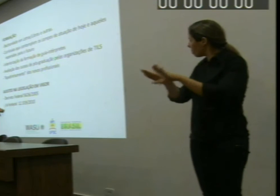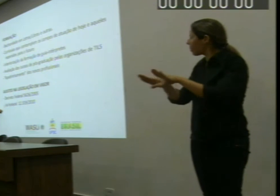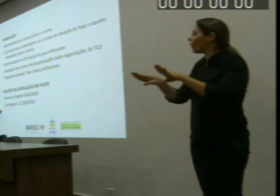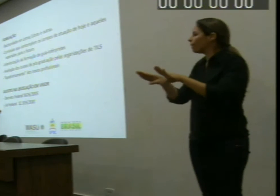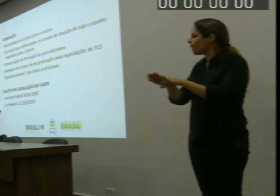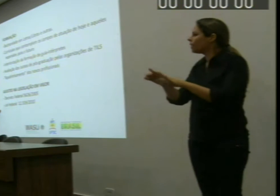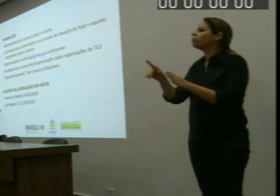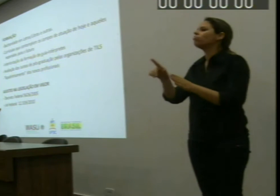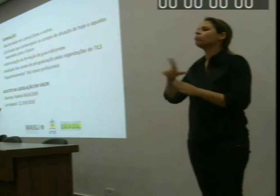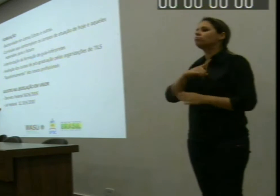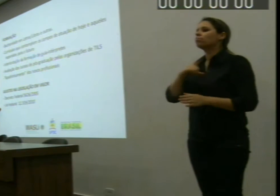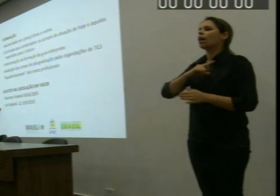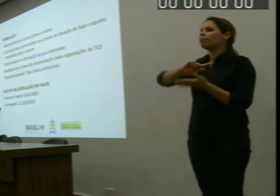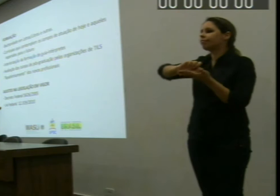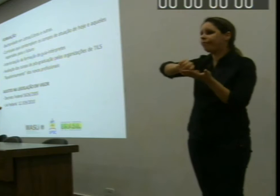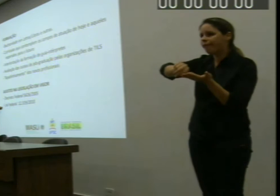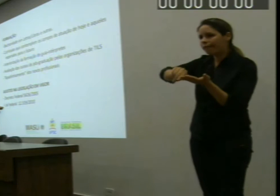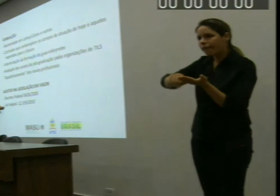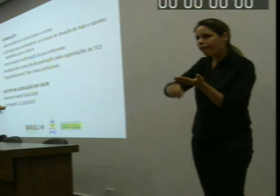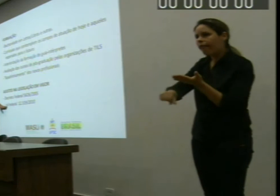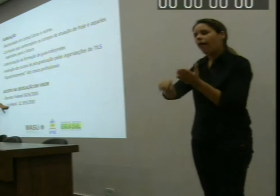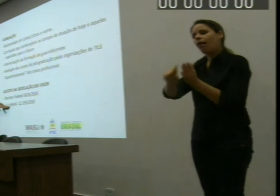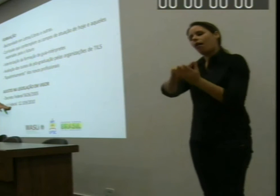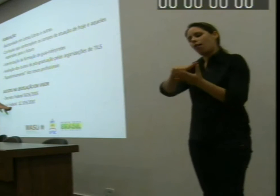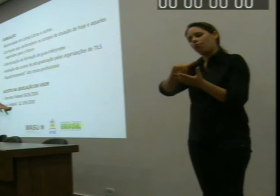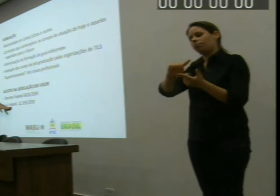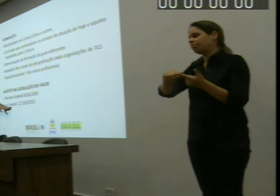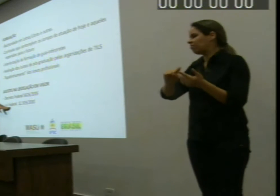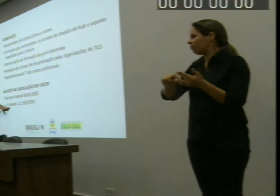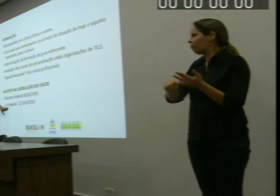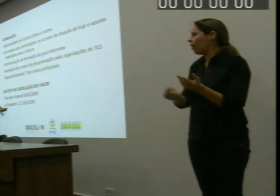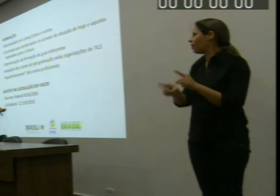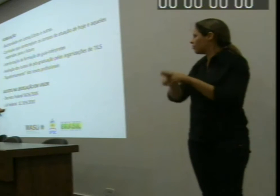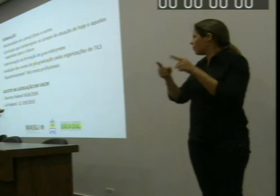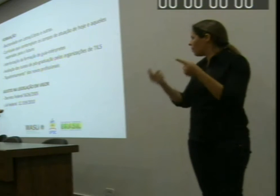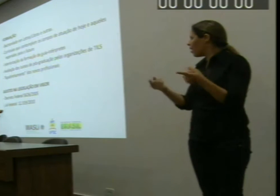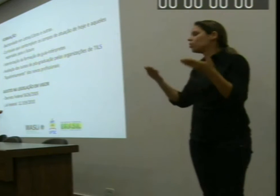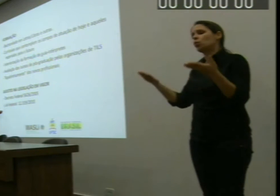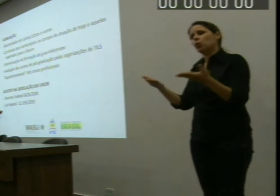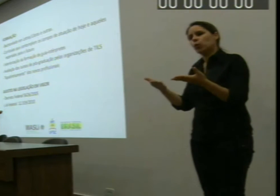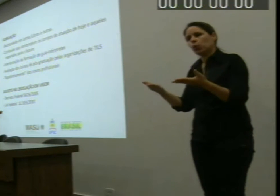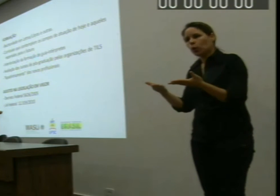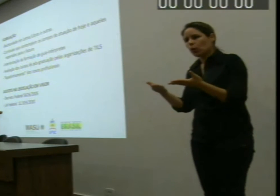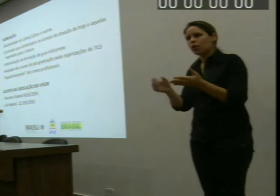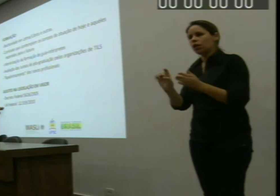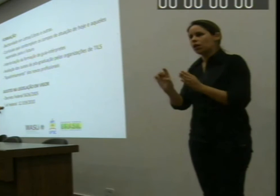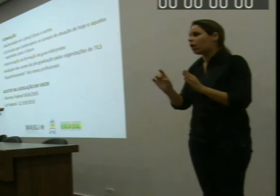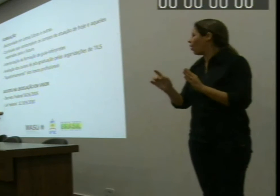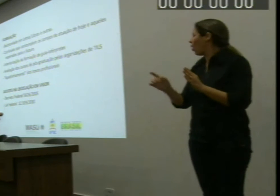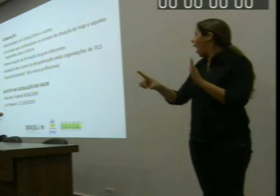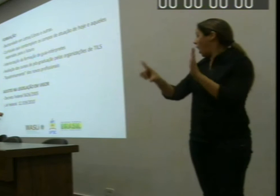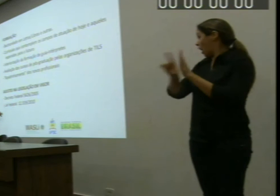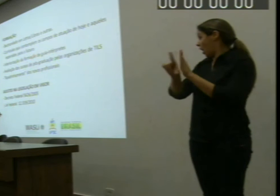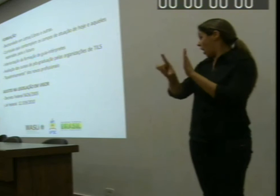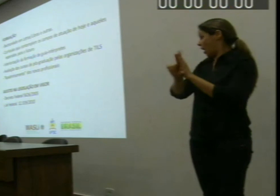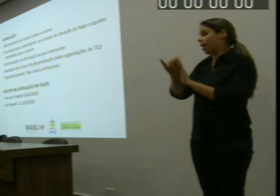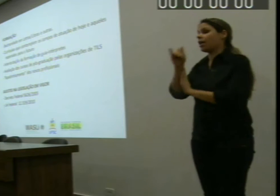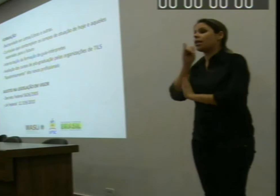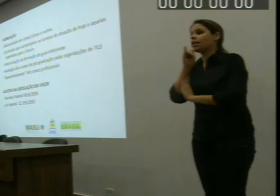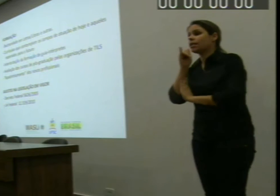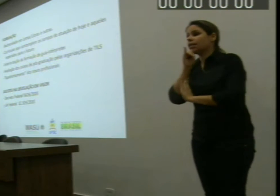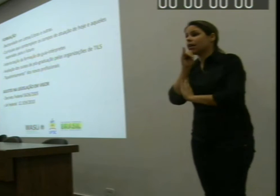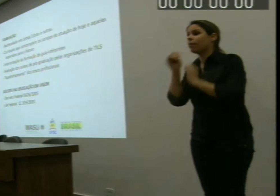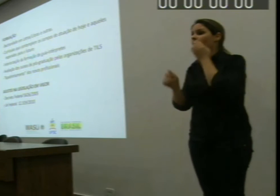trabalhadas na lei a lei também tentou focar um pouco na prática do intérprete educacional ela esqueceu que os intérpretes